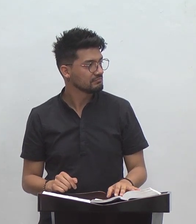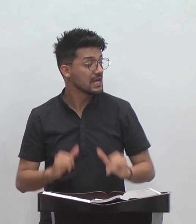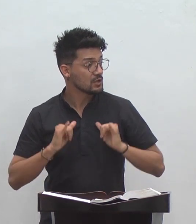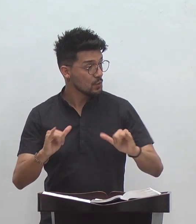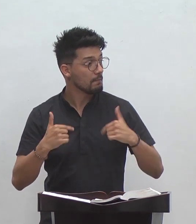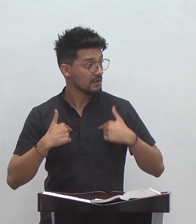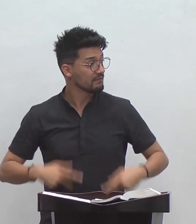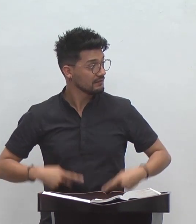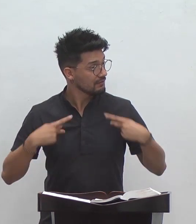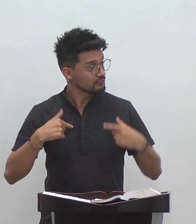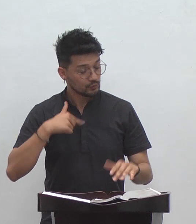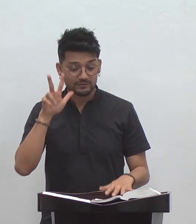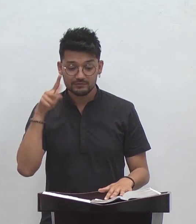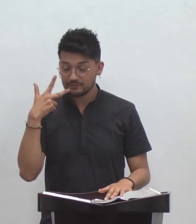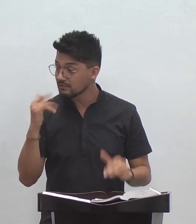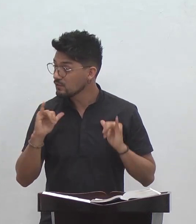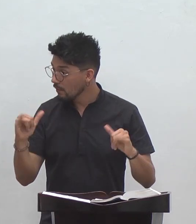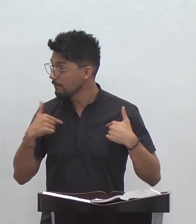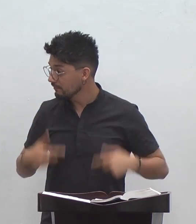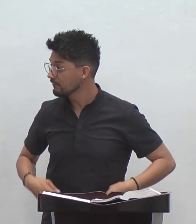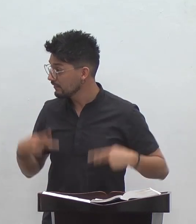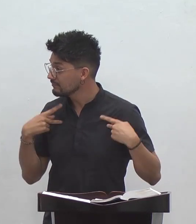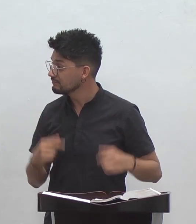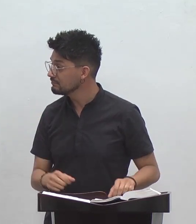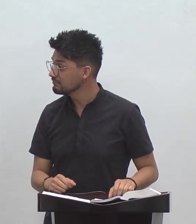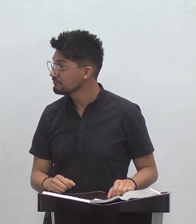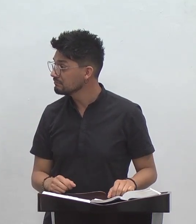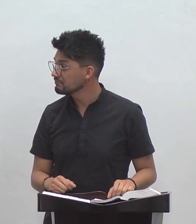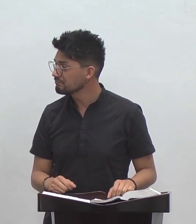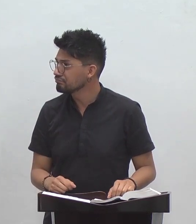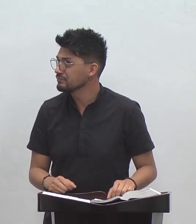aceptado a Jesús en su corazón, al igual que yo.